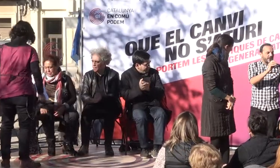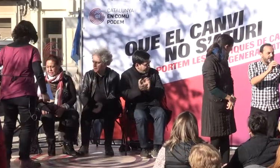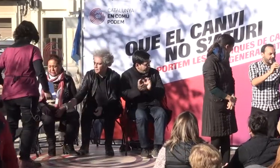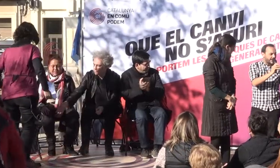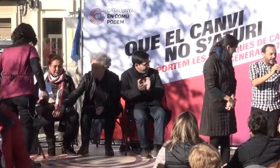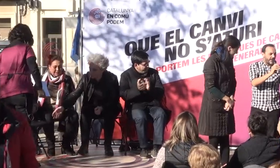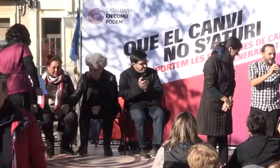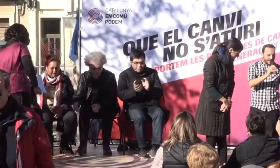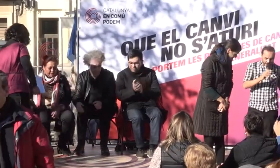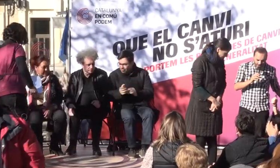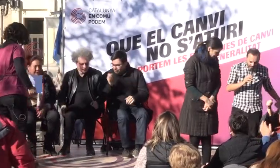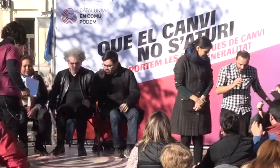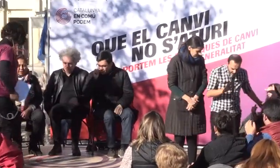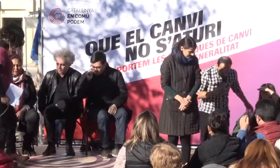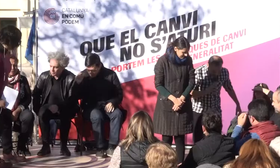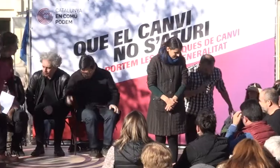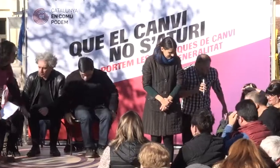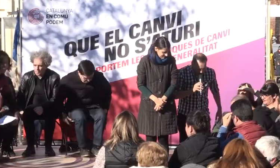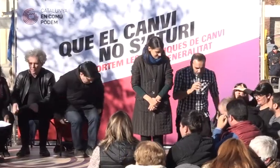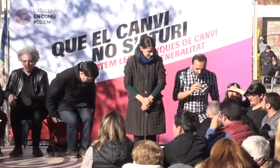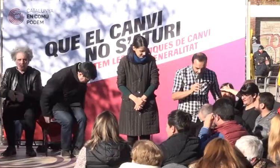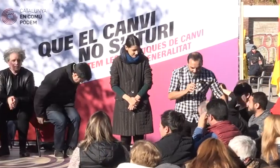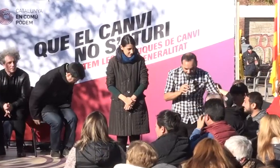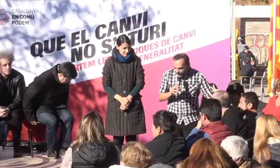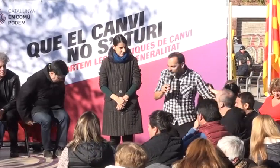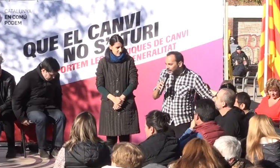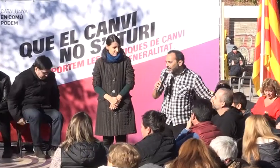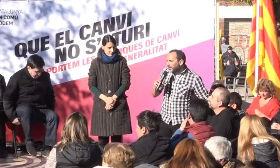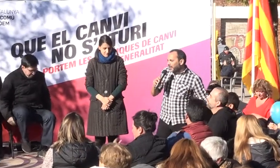hola hola hola escucha